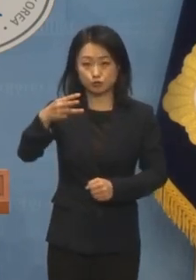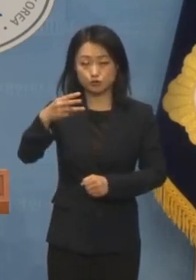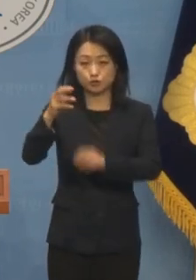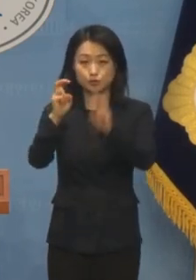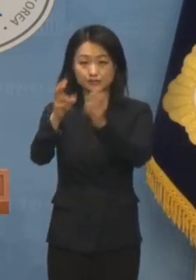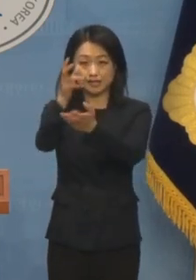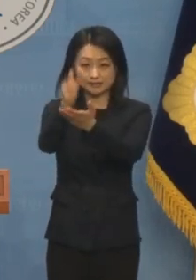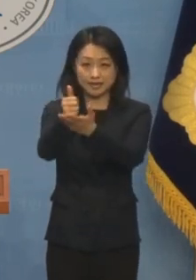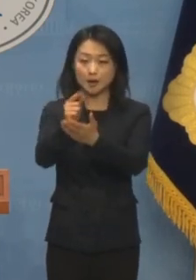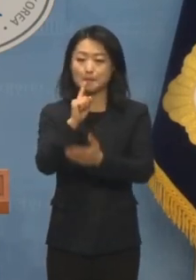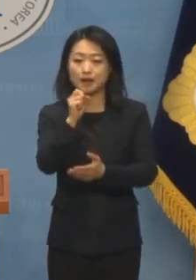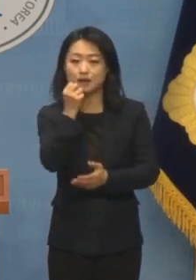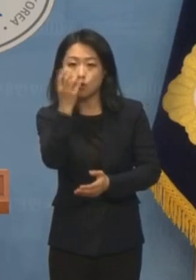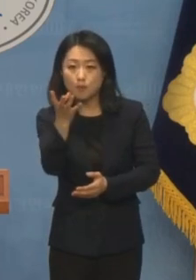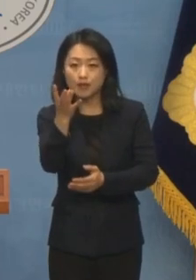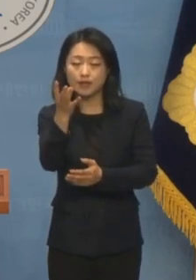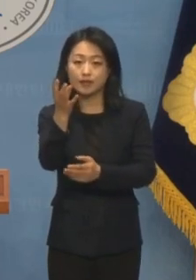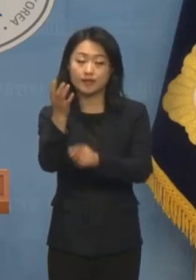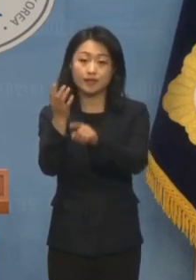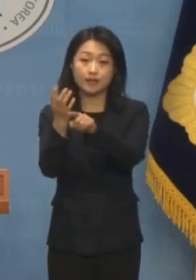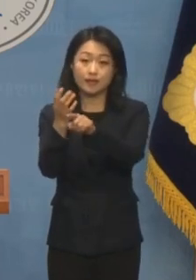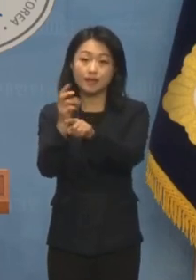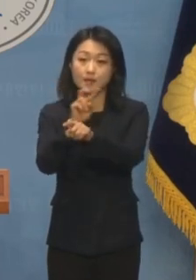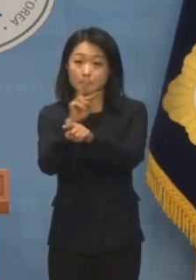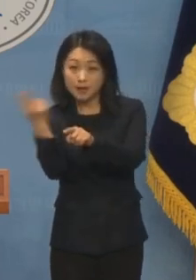회유와 압박이 있었음이